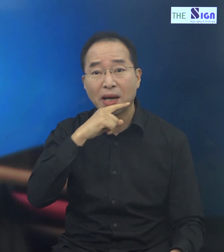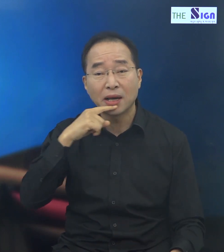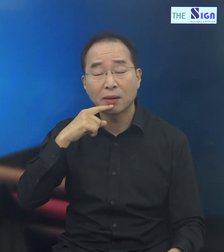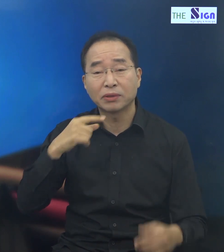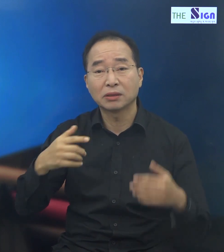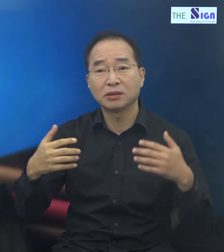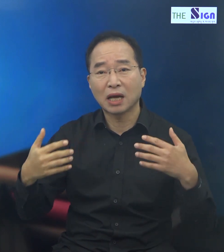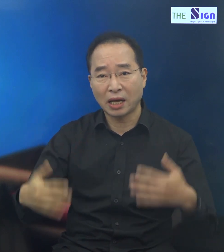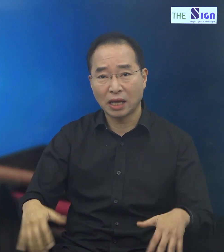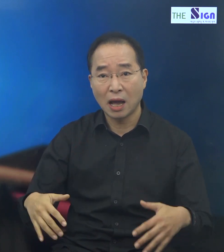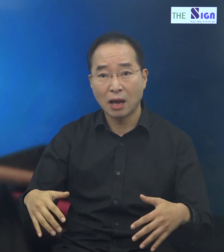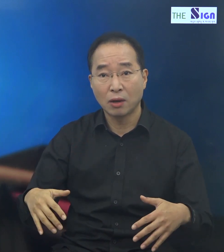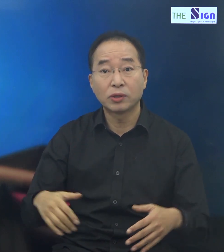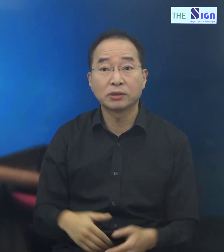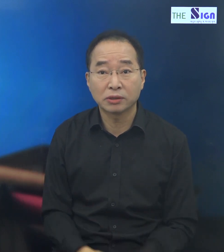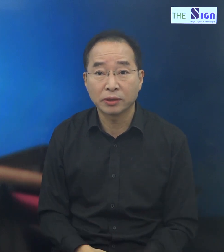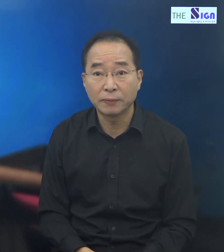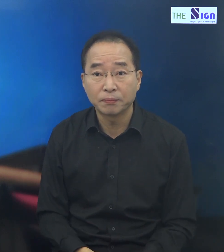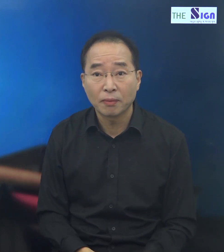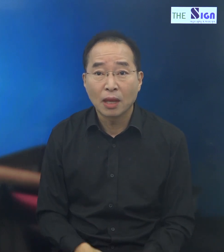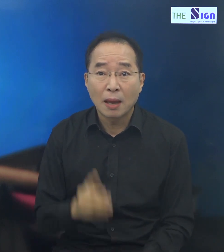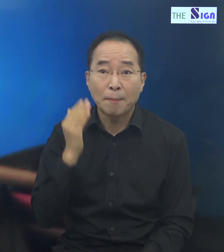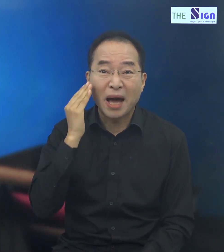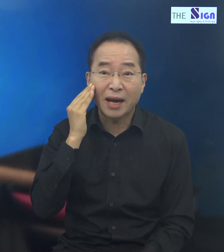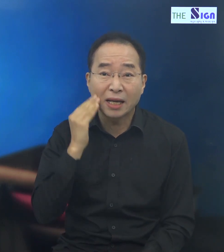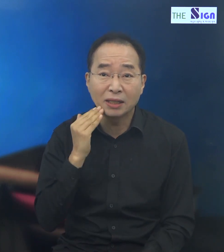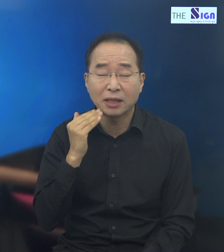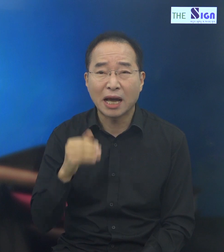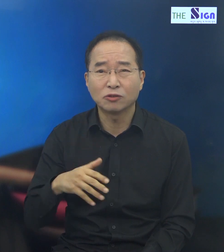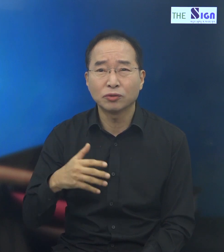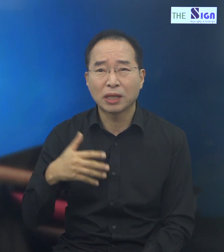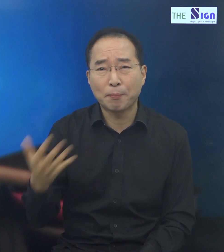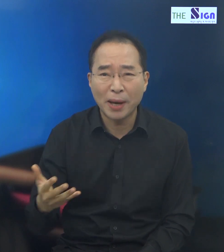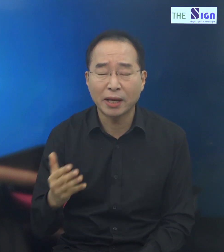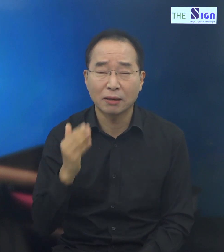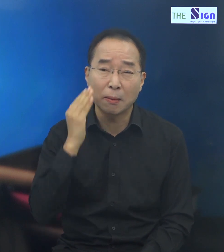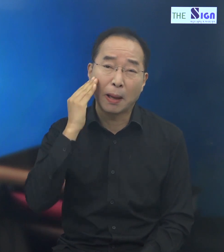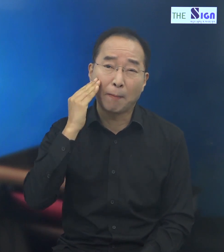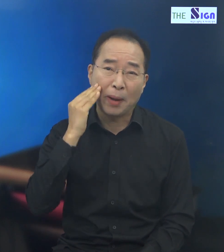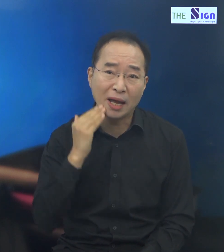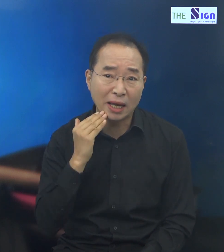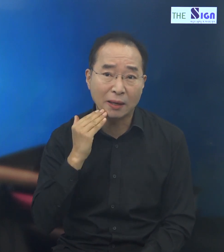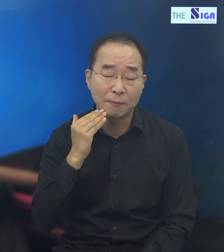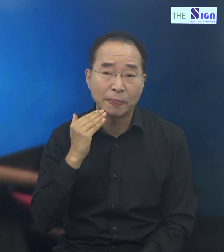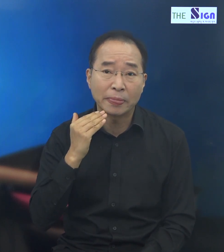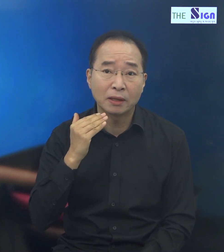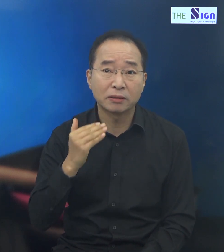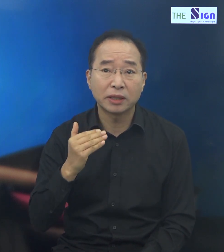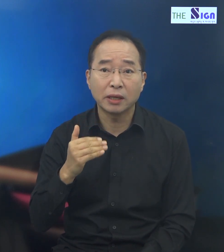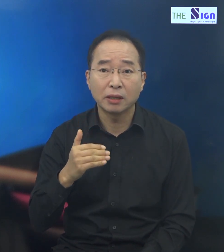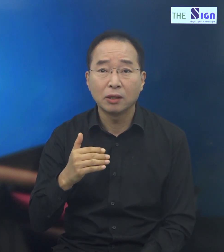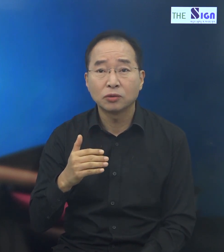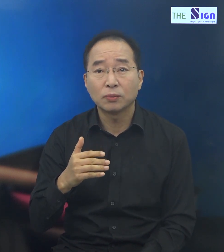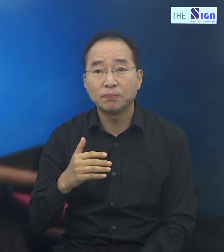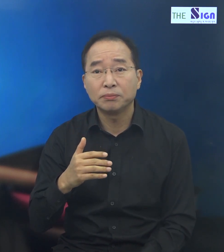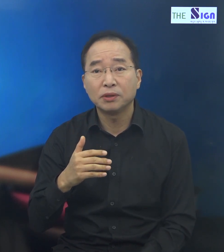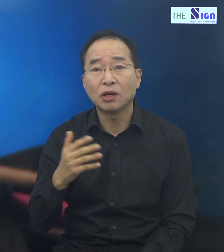빨강 플러스 약하다 이렇게 썼어요. 파랑인데 아주 새파래, 그럼 파래. 그런데 좀